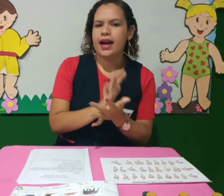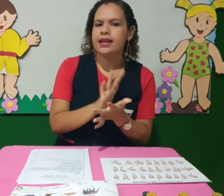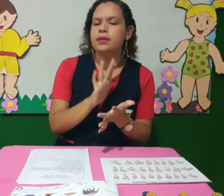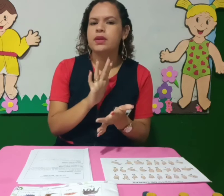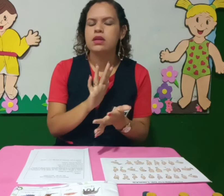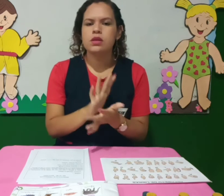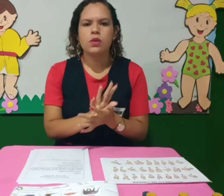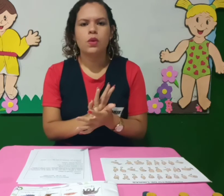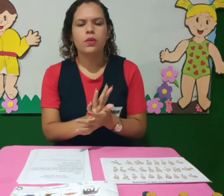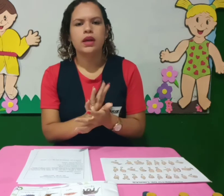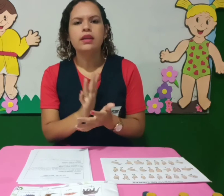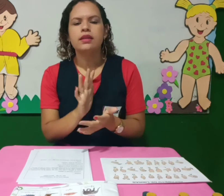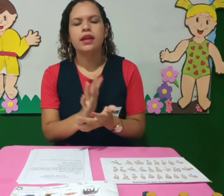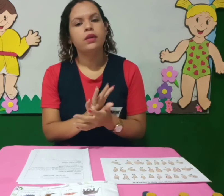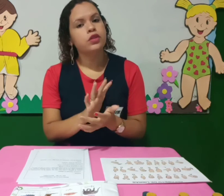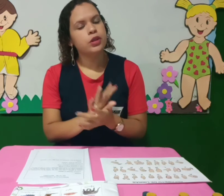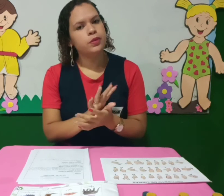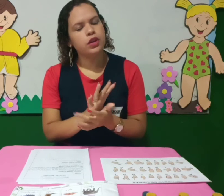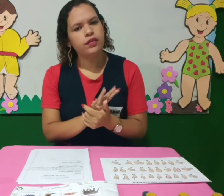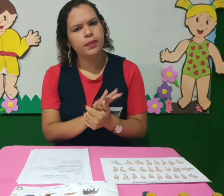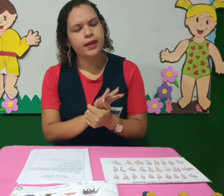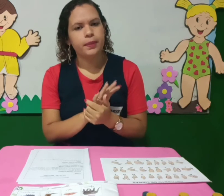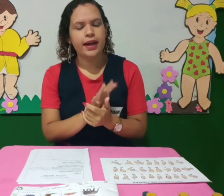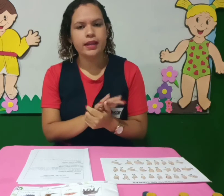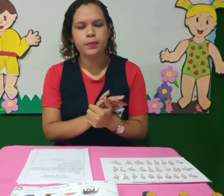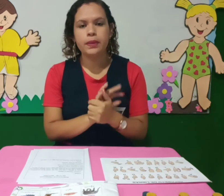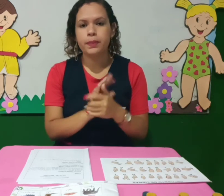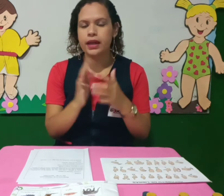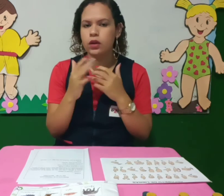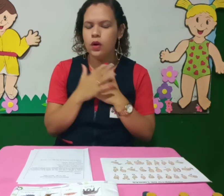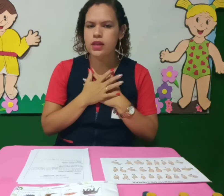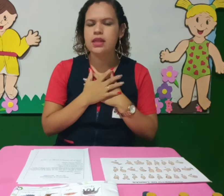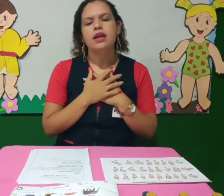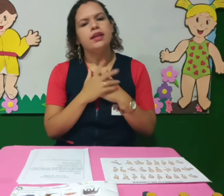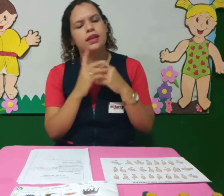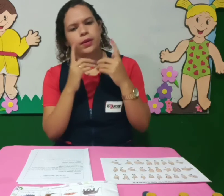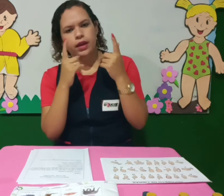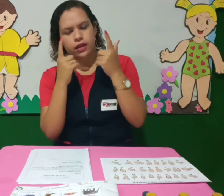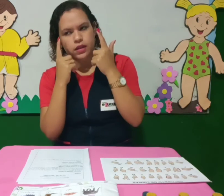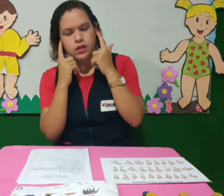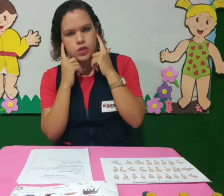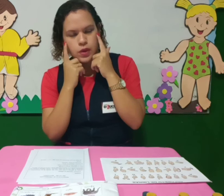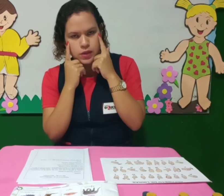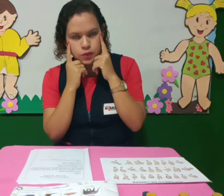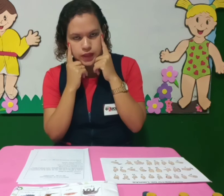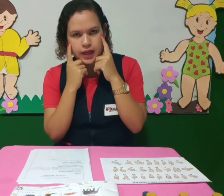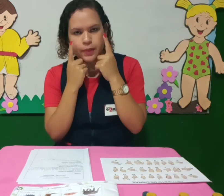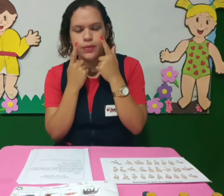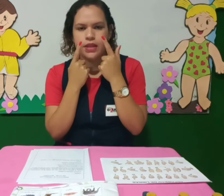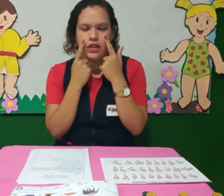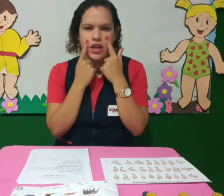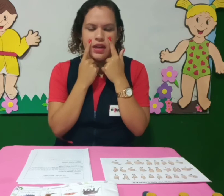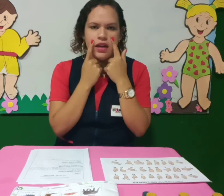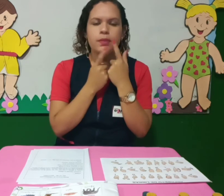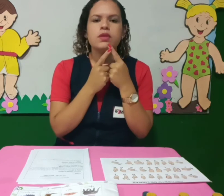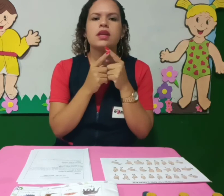cada pessoa tem um tipo de alfabeto. Para nós que escutamos e enxergamos, é